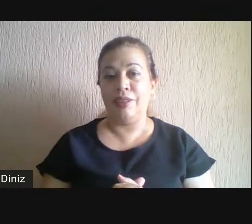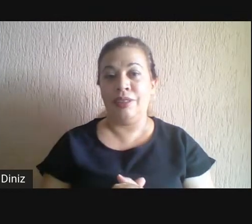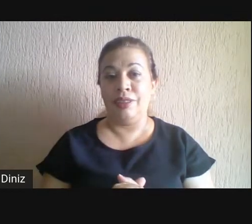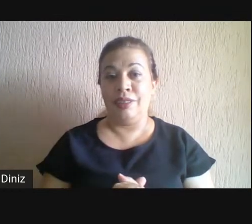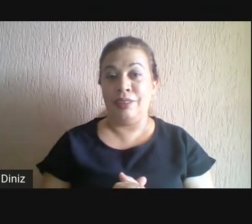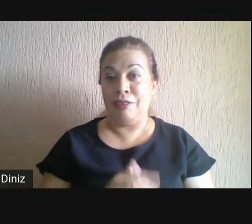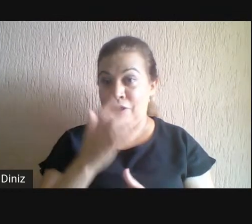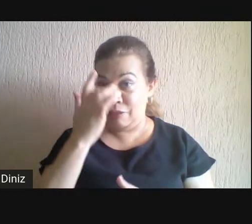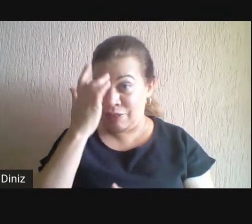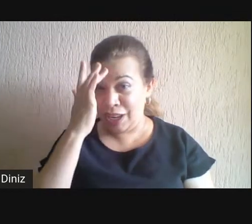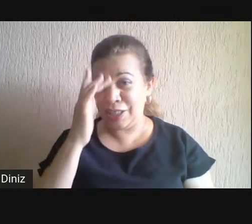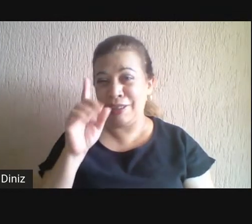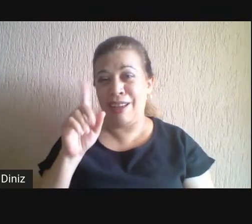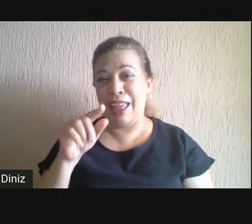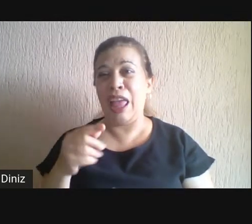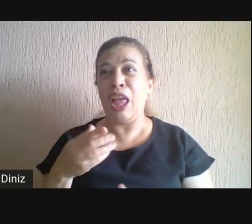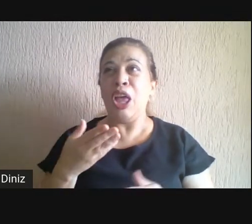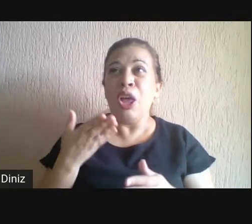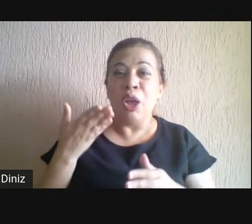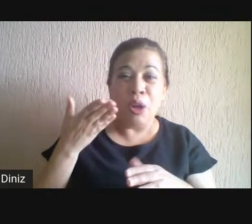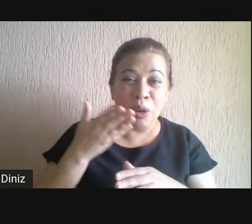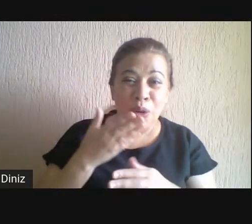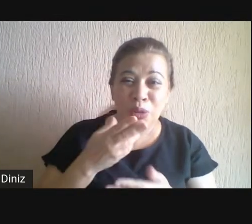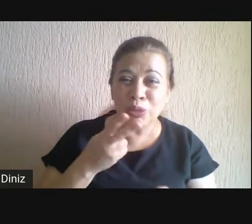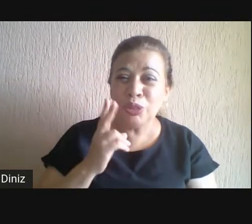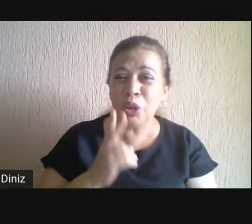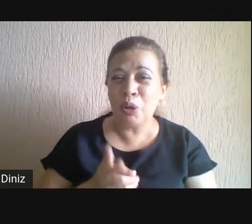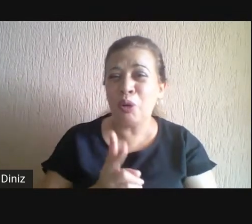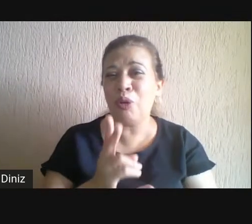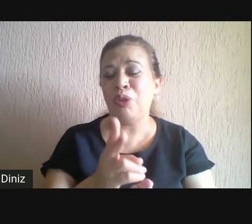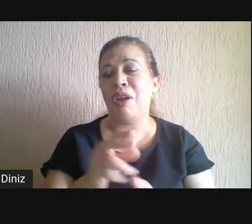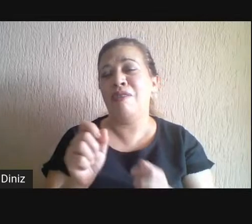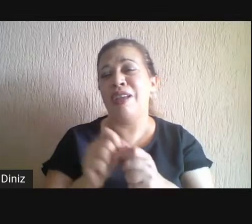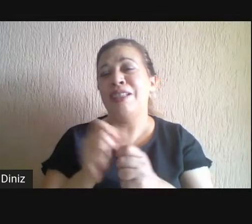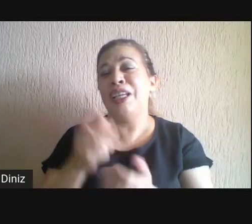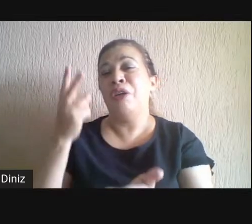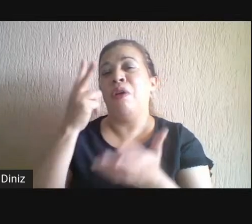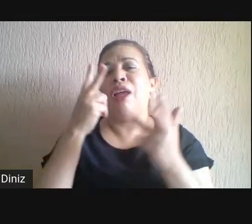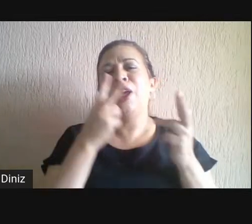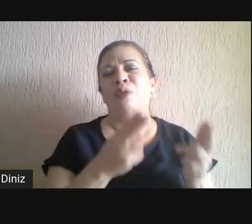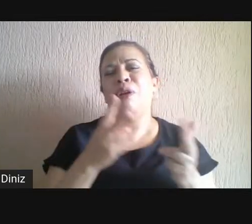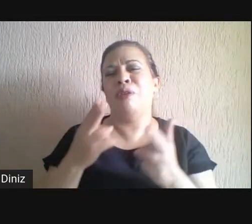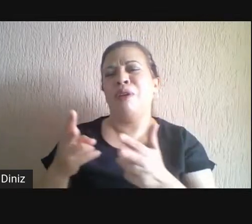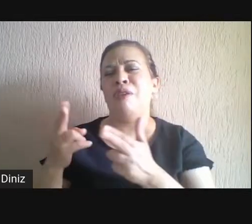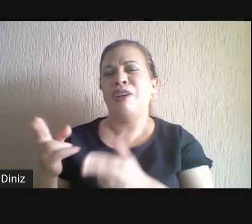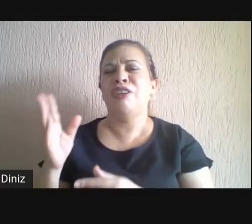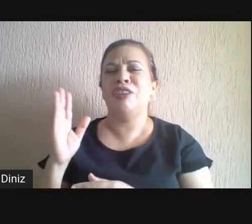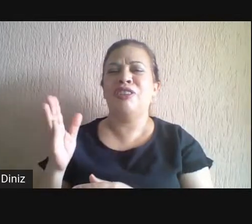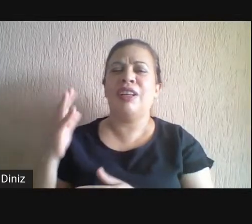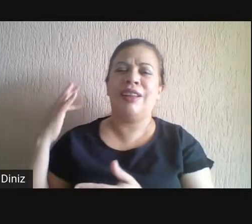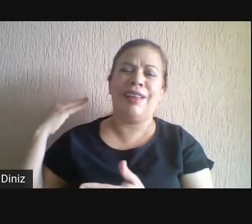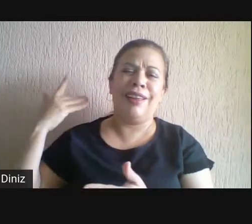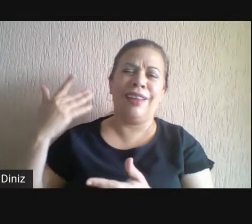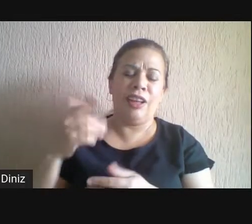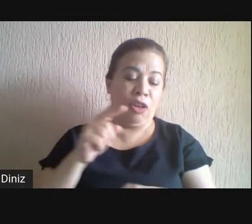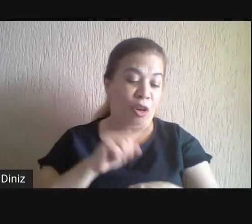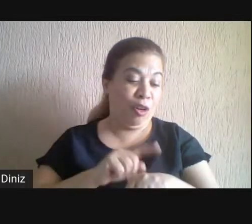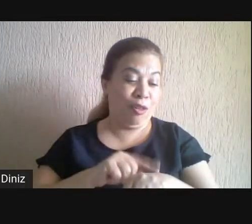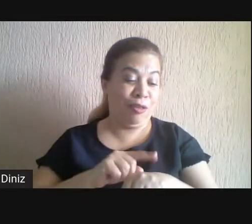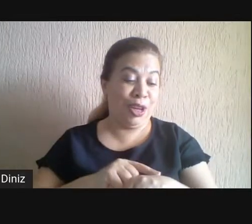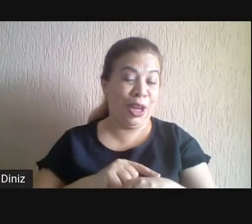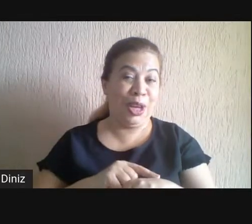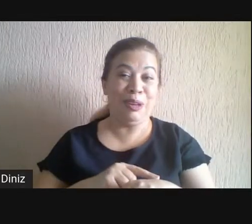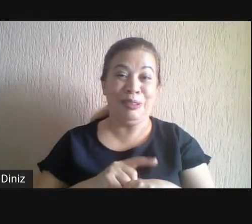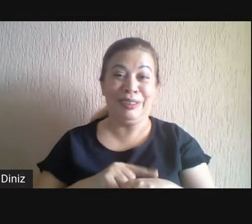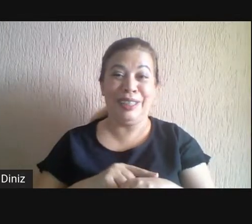é reproduzir aquilo que já vem sendo feito. Deixa eu ver quanto tempo eu já falei.